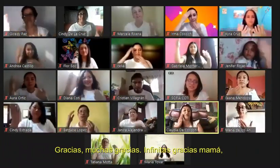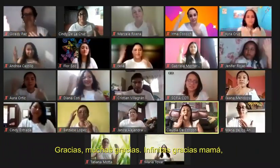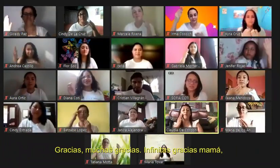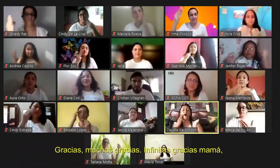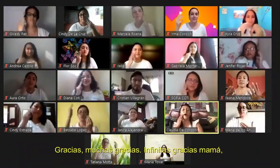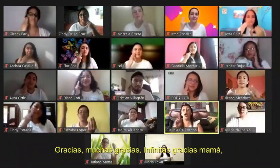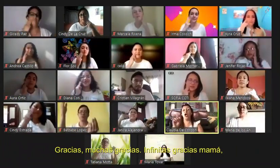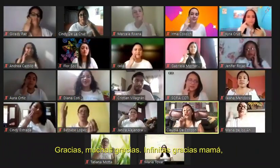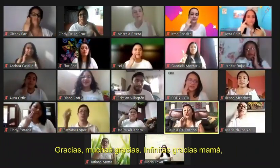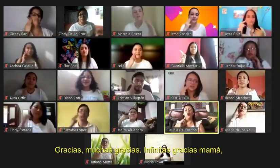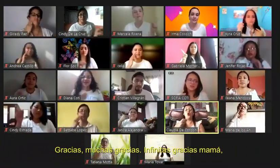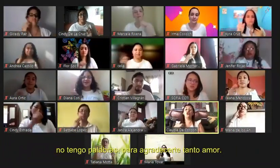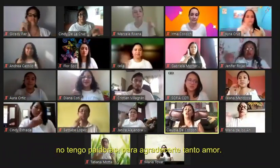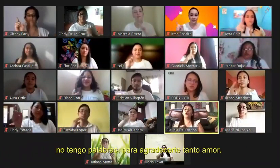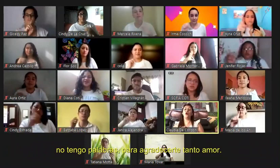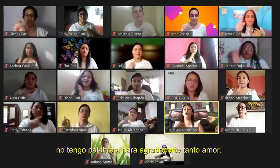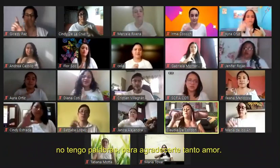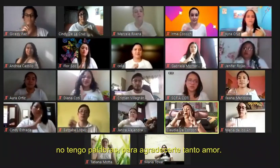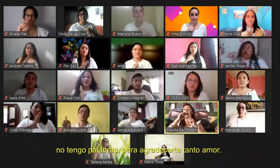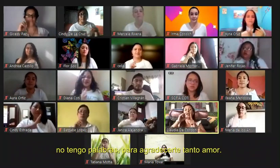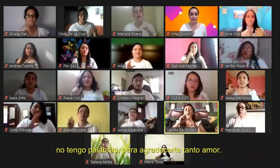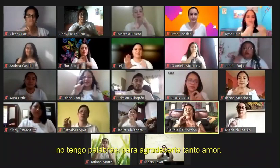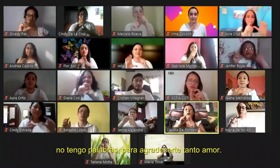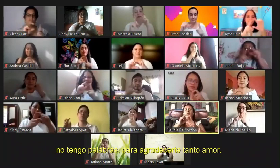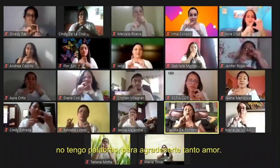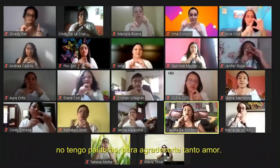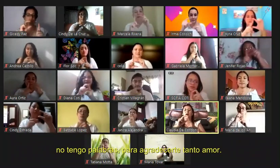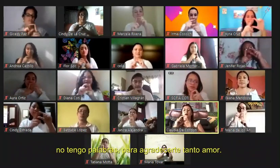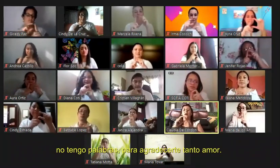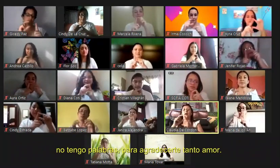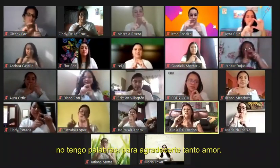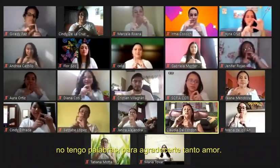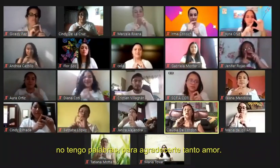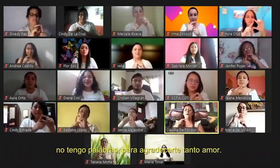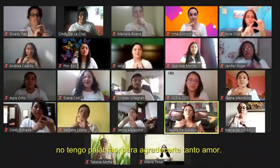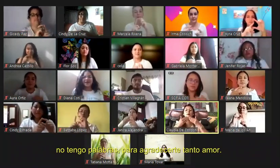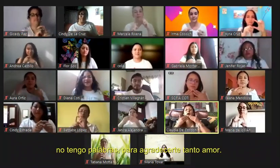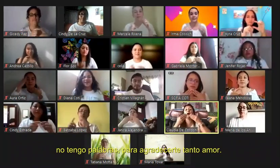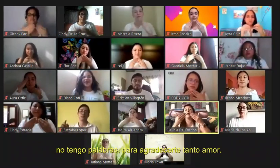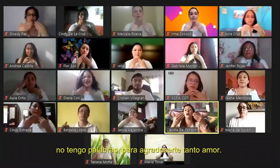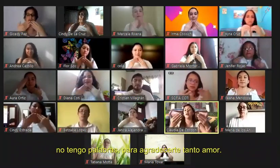mamá. No tengo palabras para